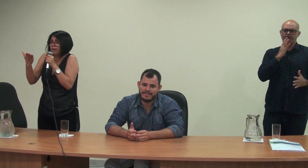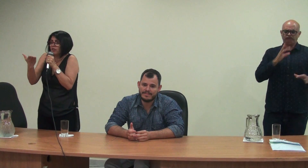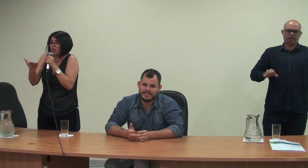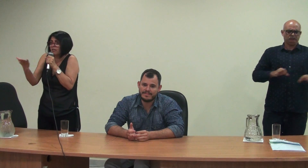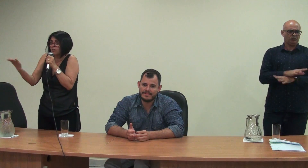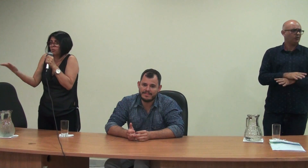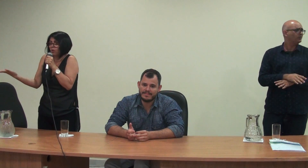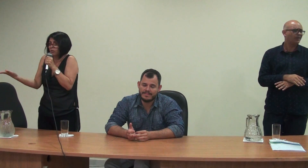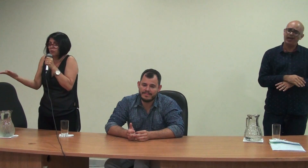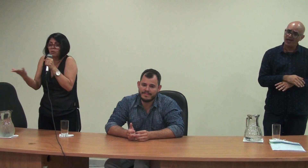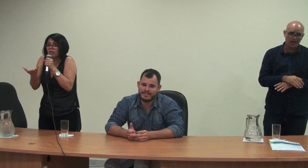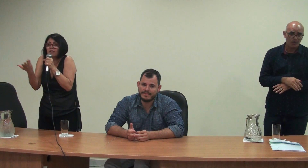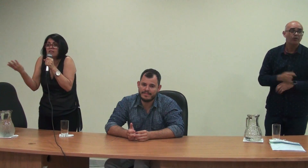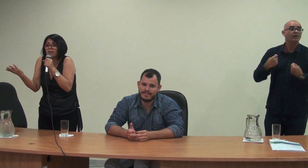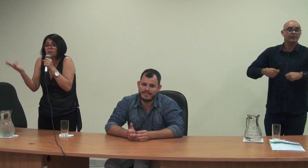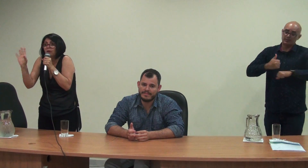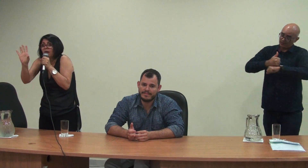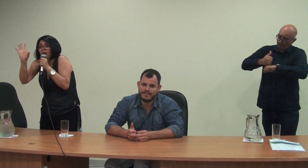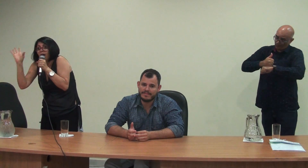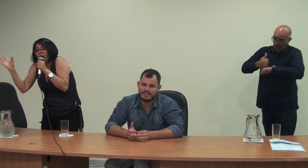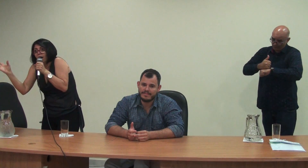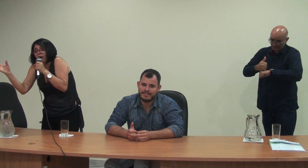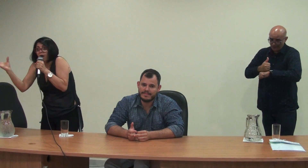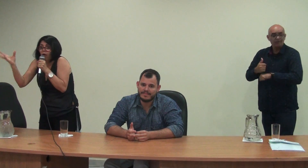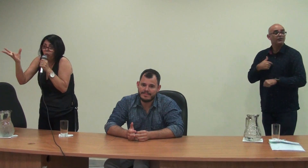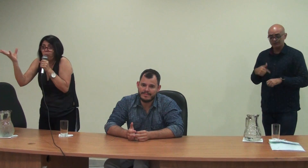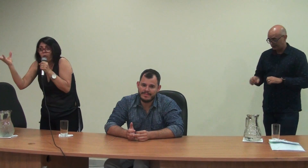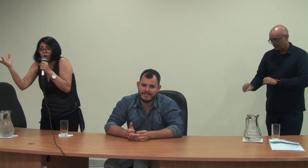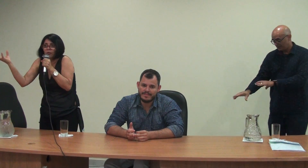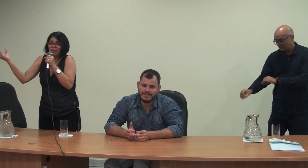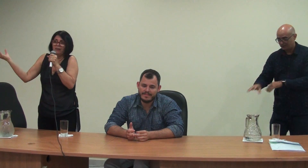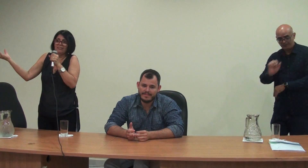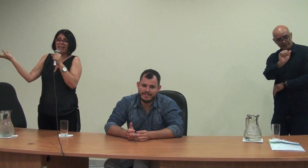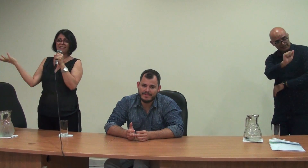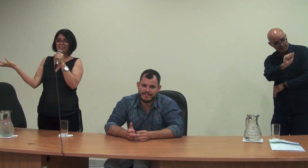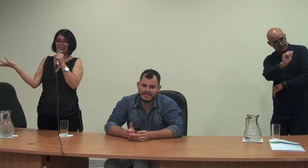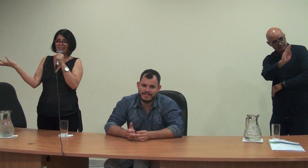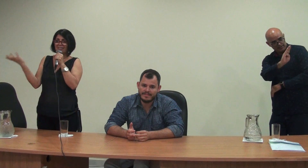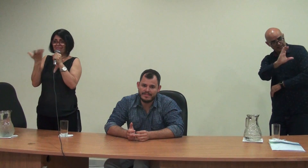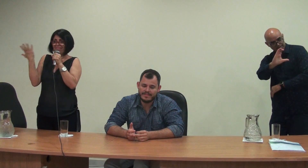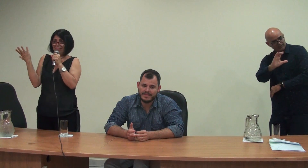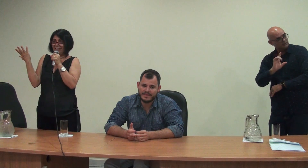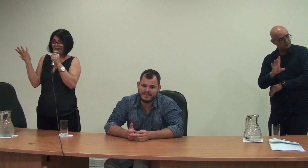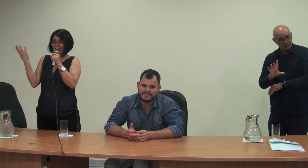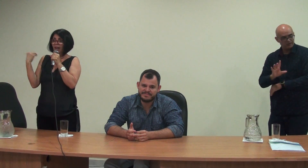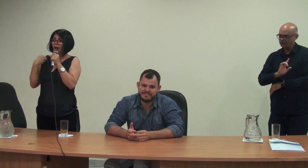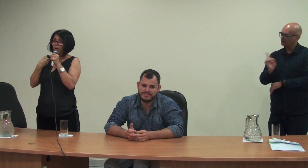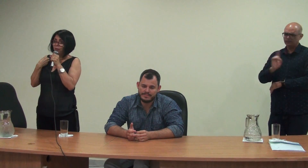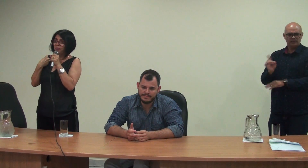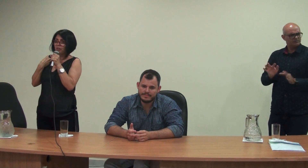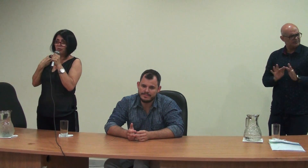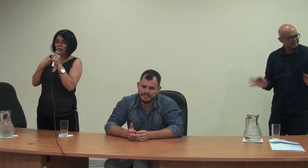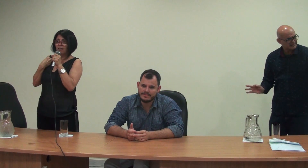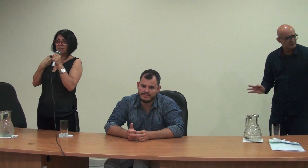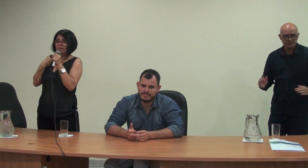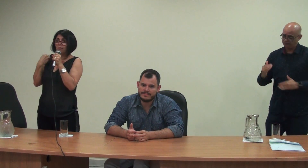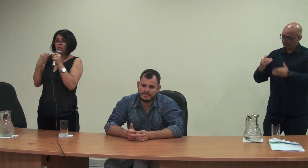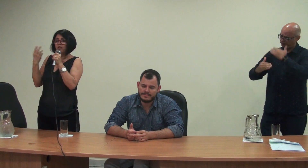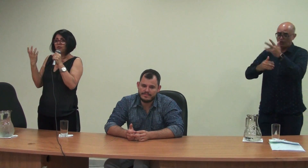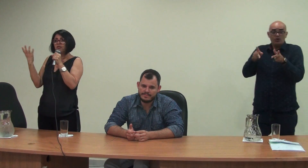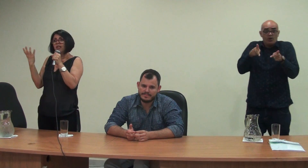Ninguém alfabetiza o outro conhecendo um pouco da língua.